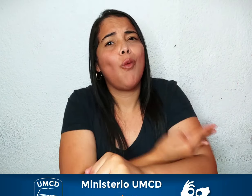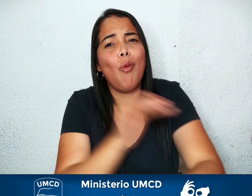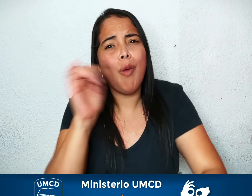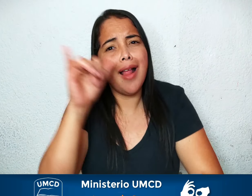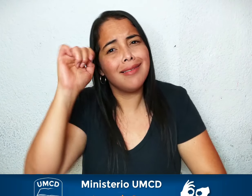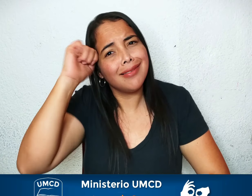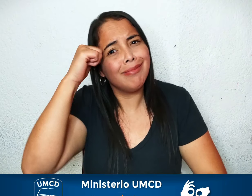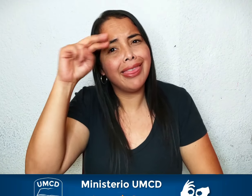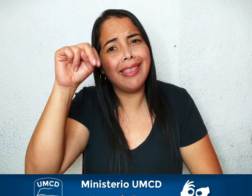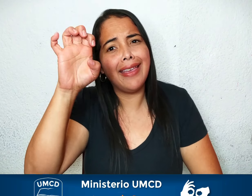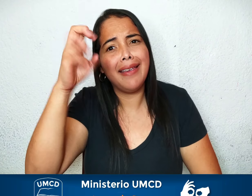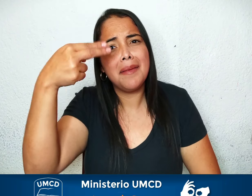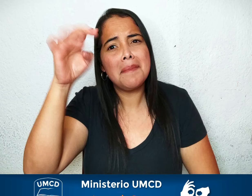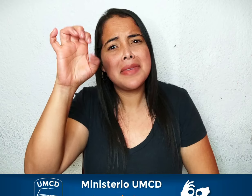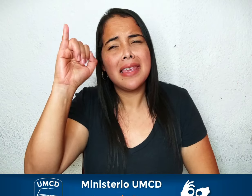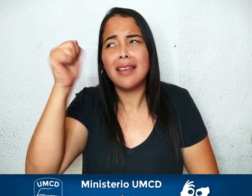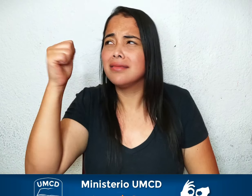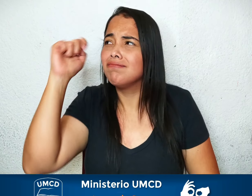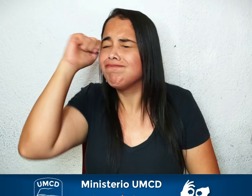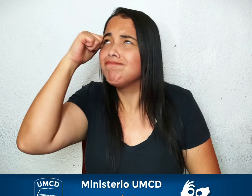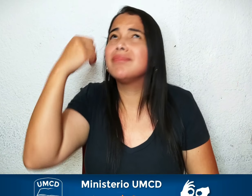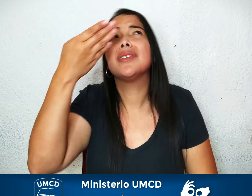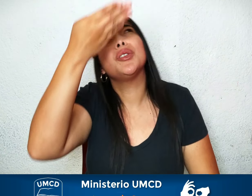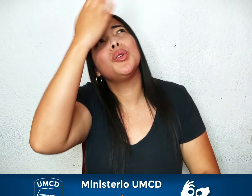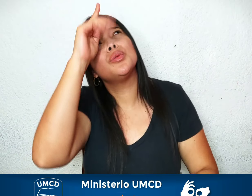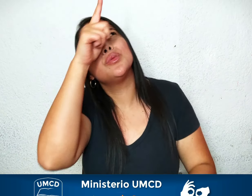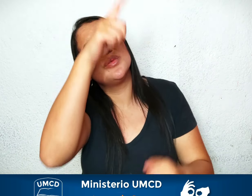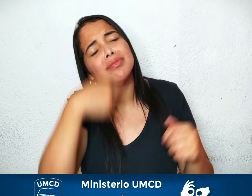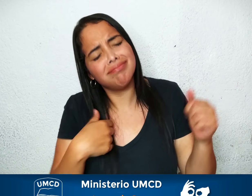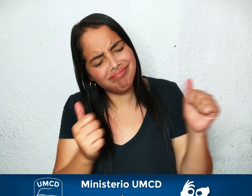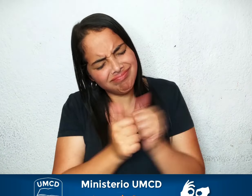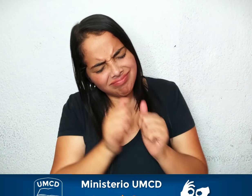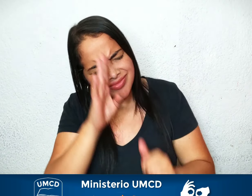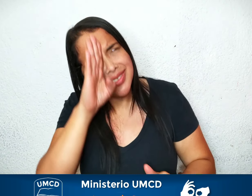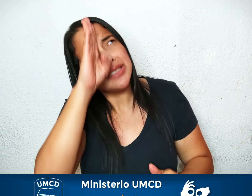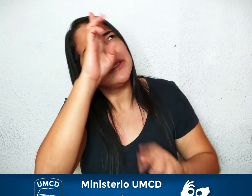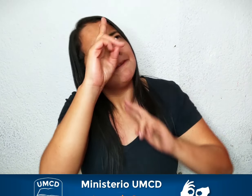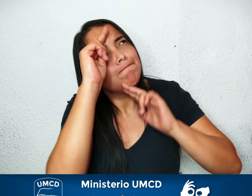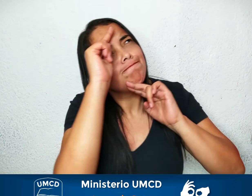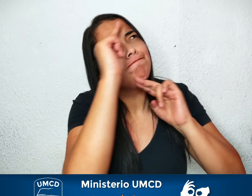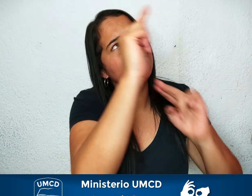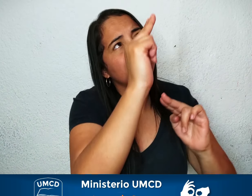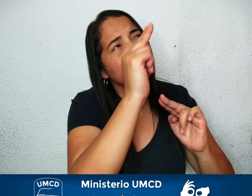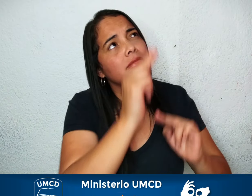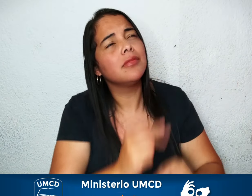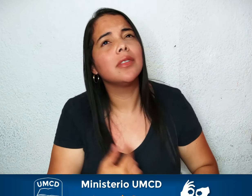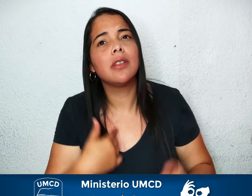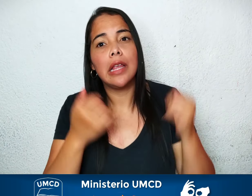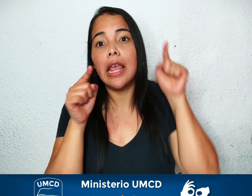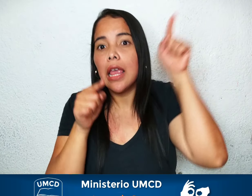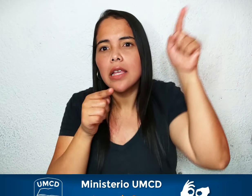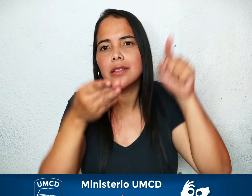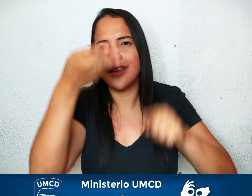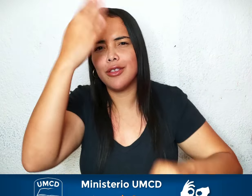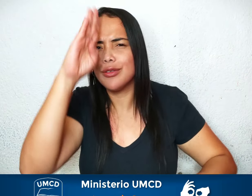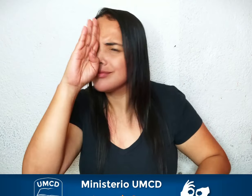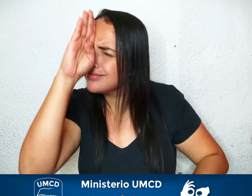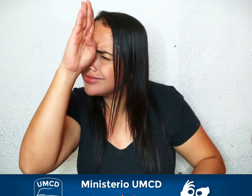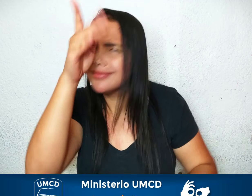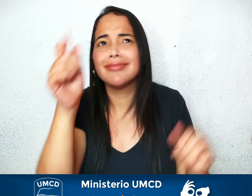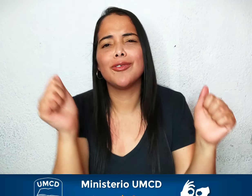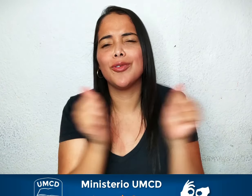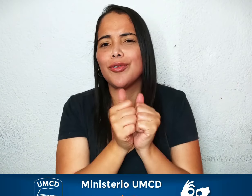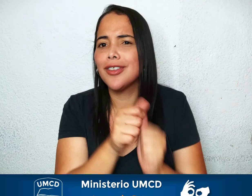Nehemías. Acuérdese que de nuestro lado está el Dios grande y temible. Ese es el Dios que nos